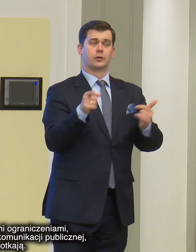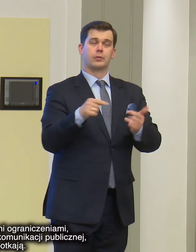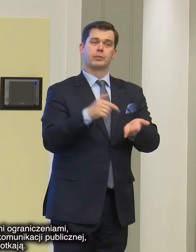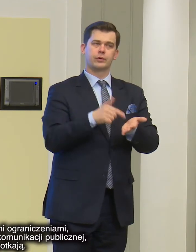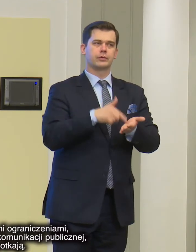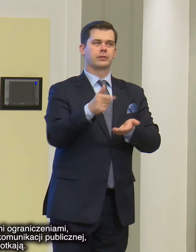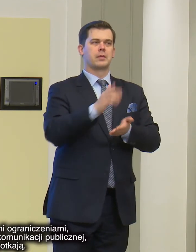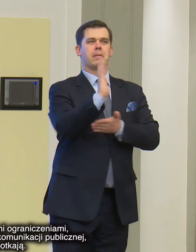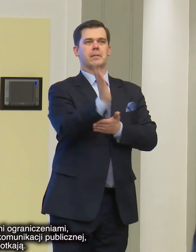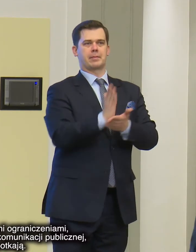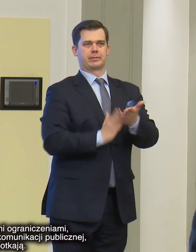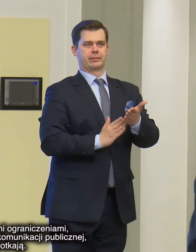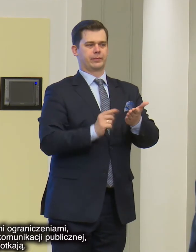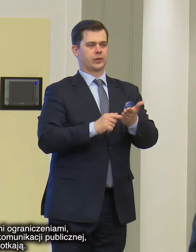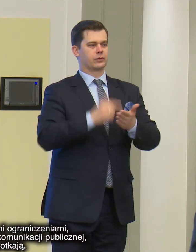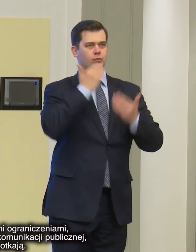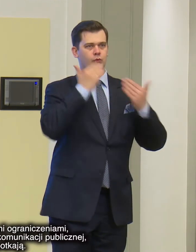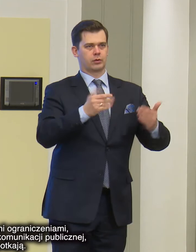taką mapę dostępności, która